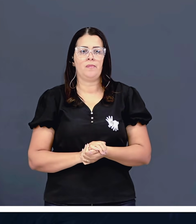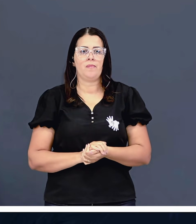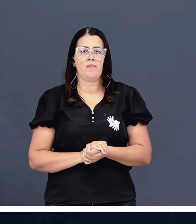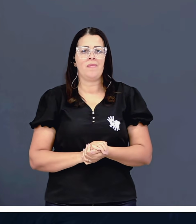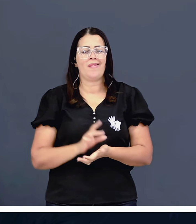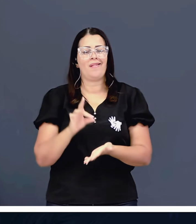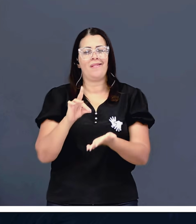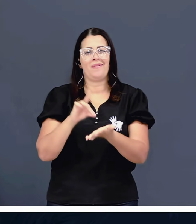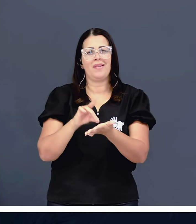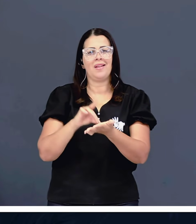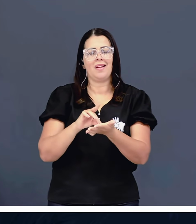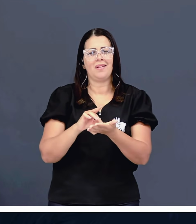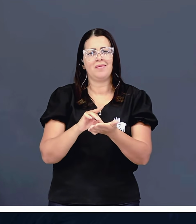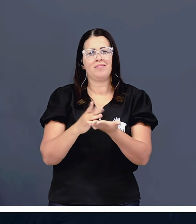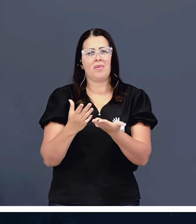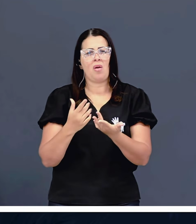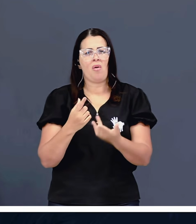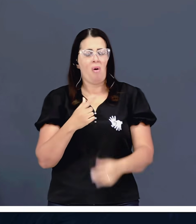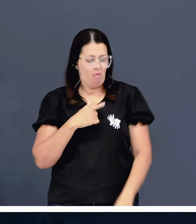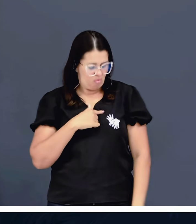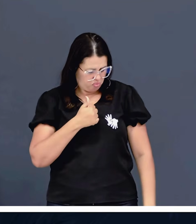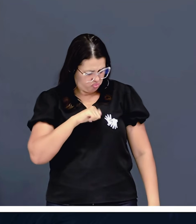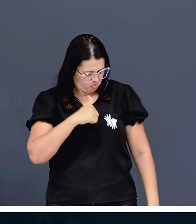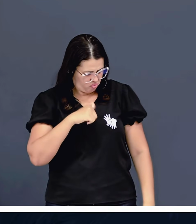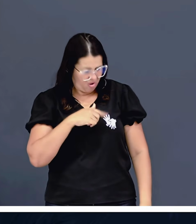De verdade, analise seu coração,